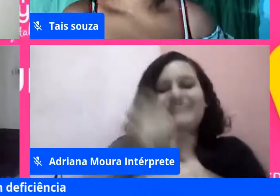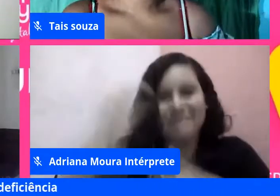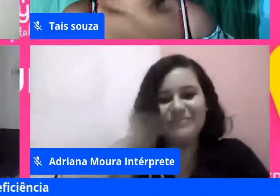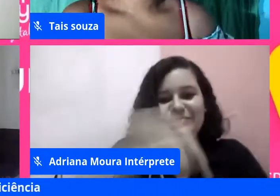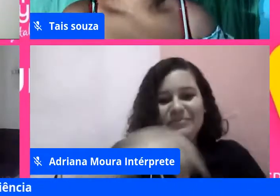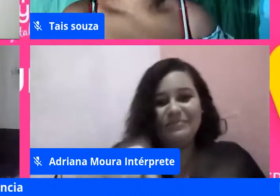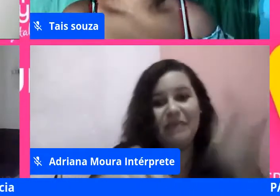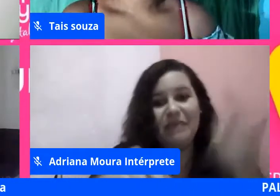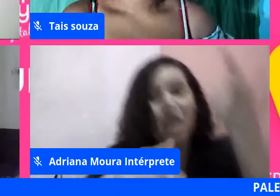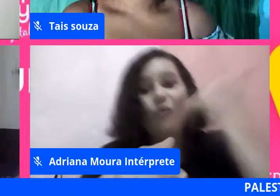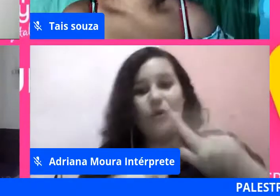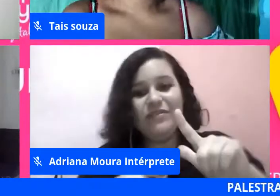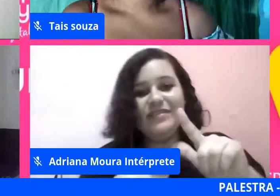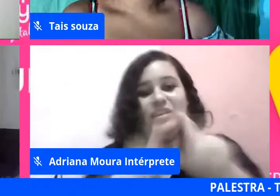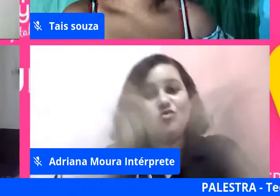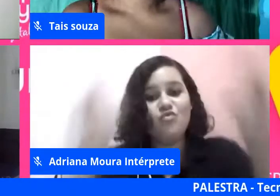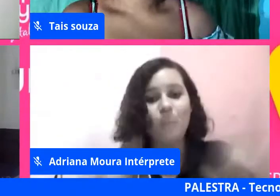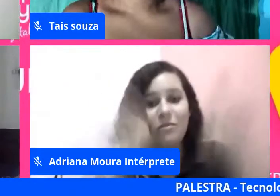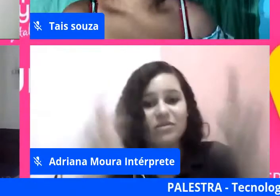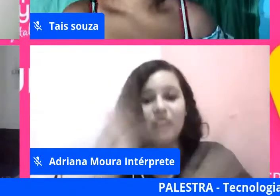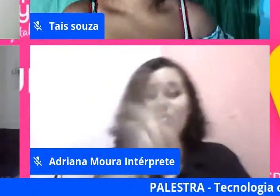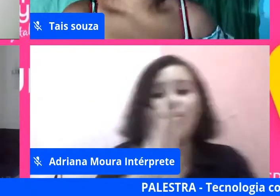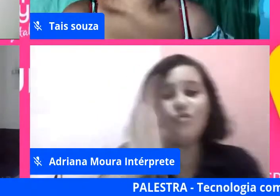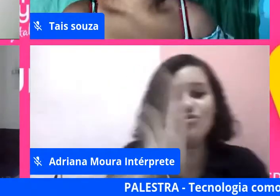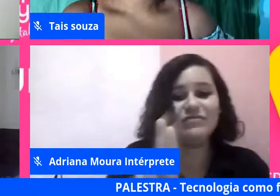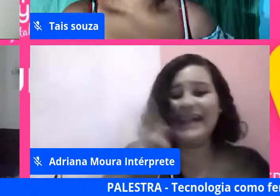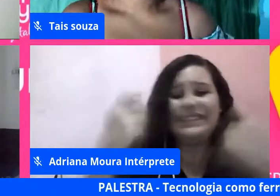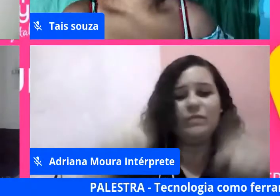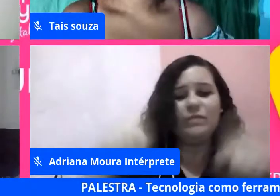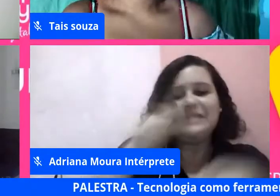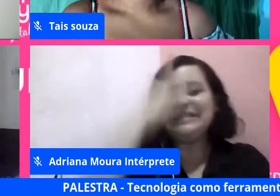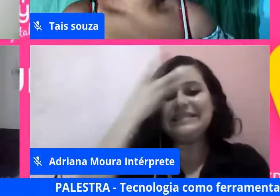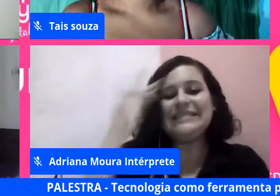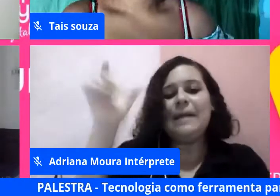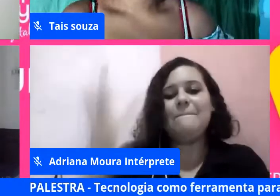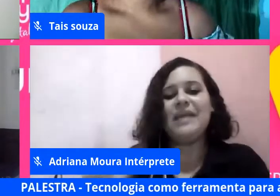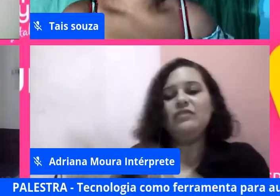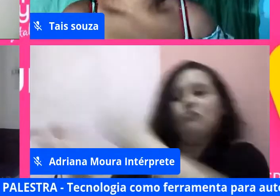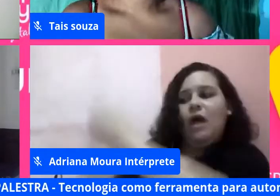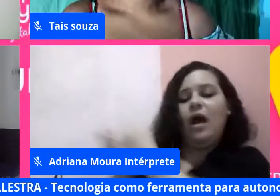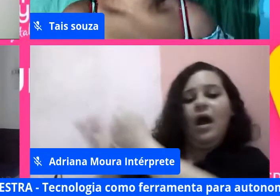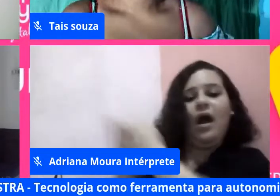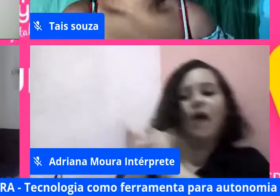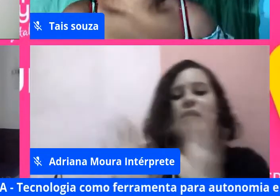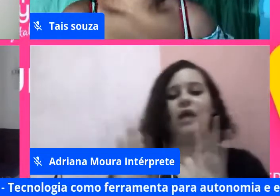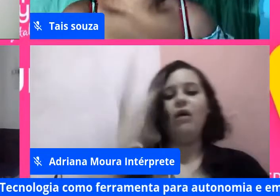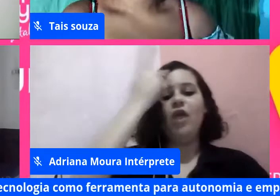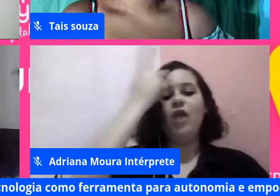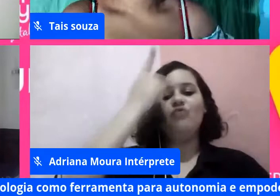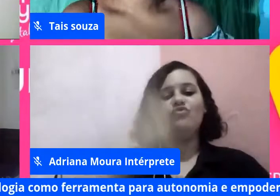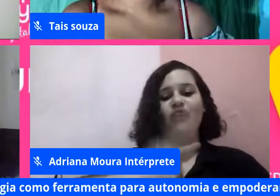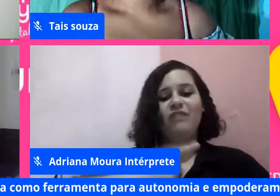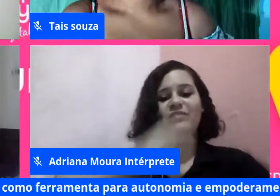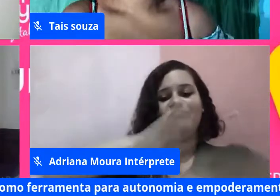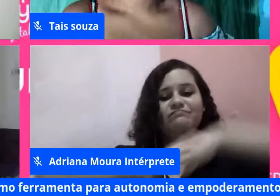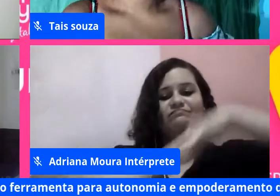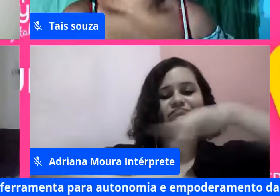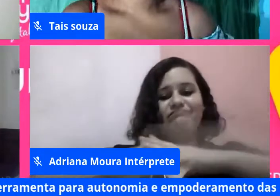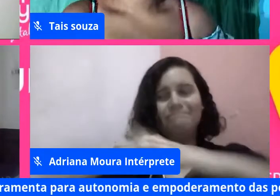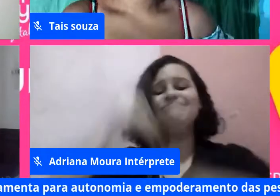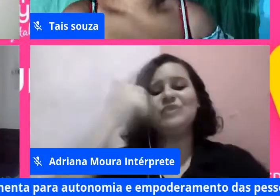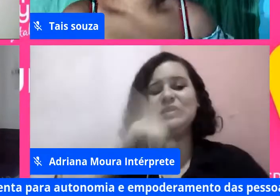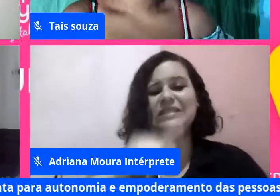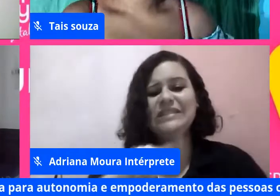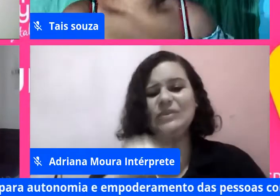sem precisar que alguém fique aqui fazendo isso para mim. Então, assim, é uma coisa muito simples, assim como